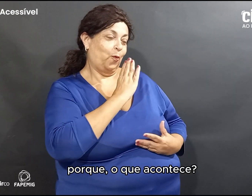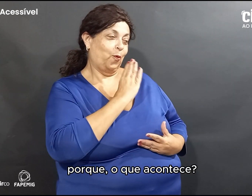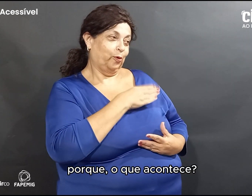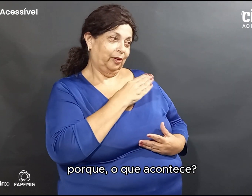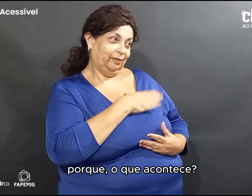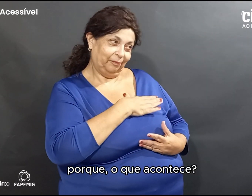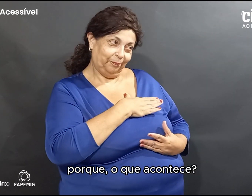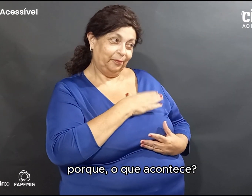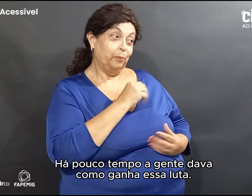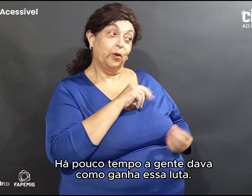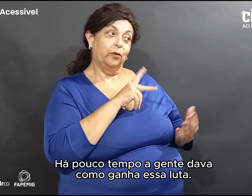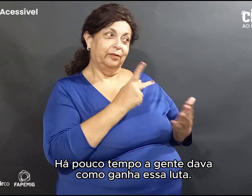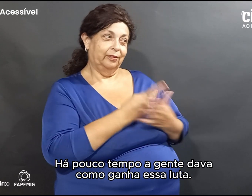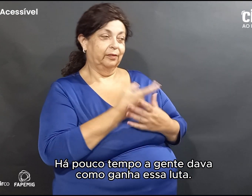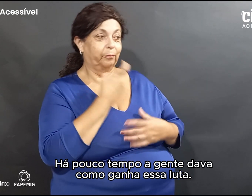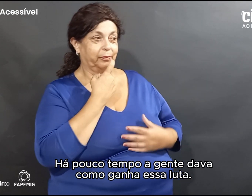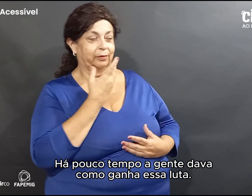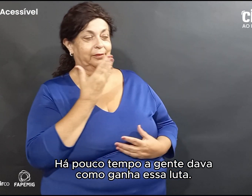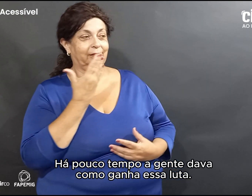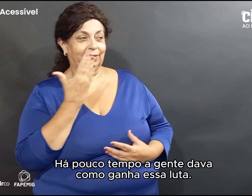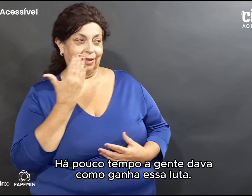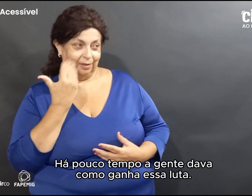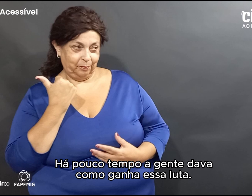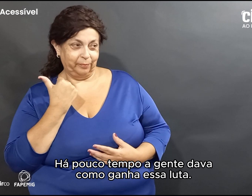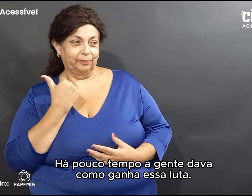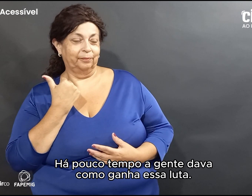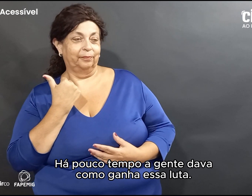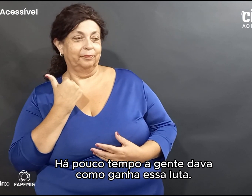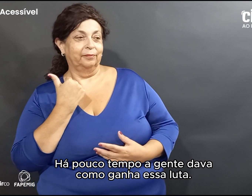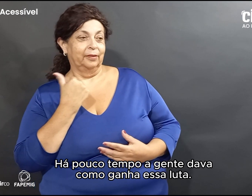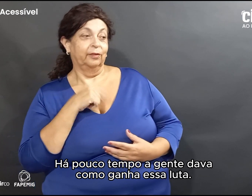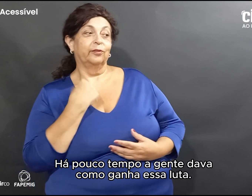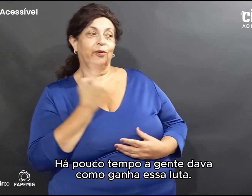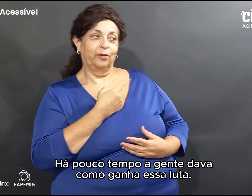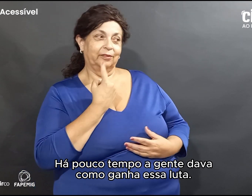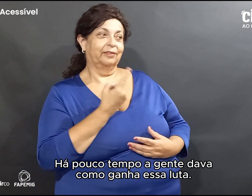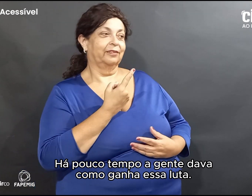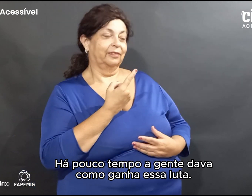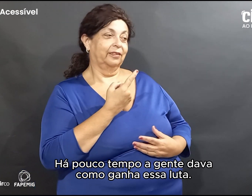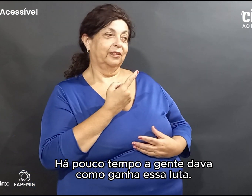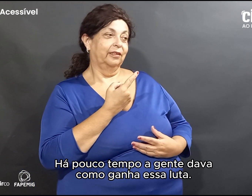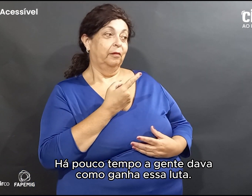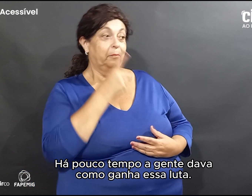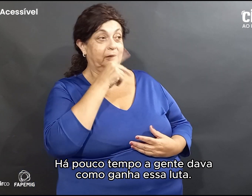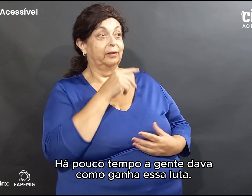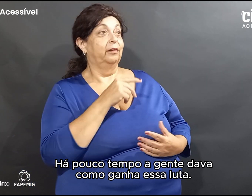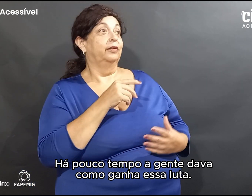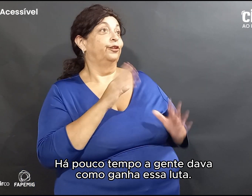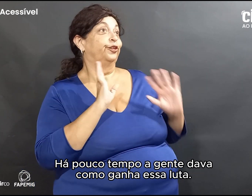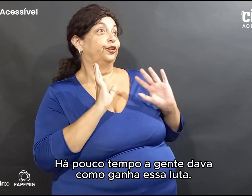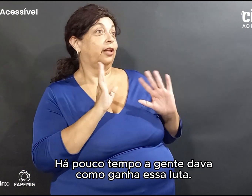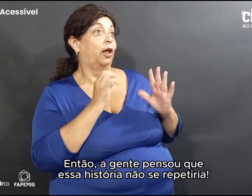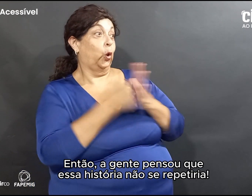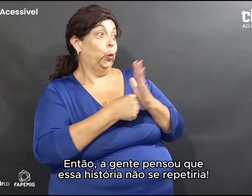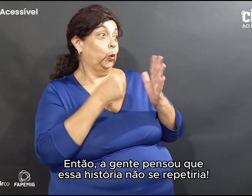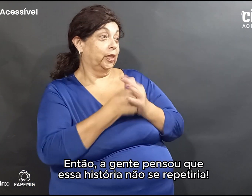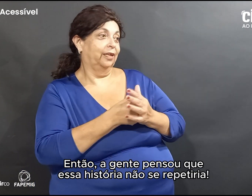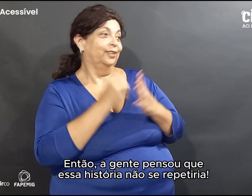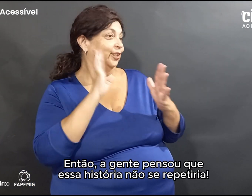o que acontece? Há pouco tempo atrás, né? A gente dava como ganho, né, essa luta, né? Então a gente pensou que essa